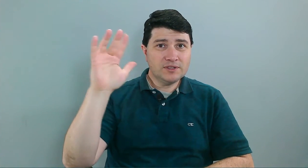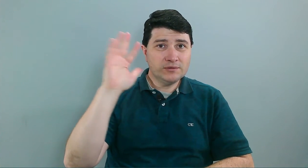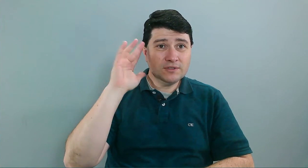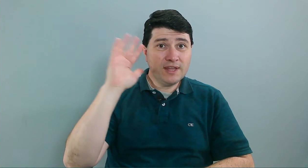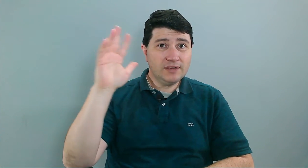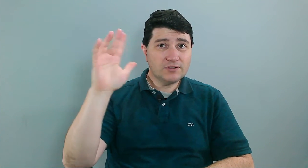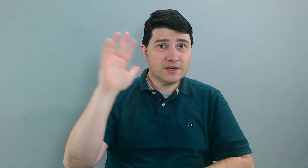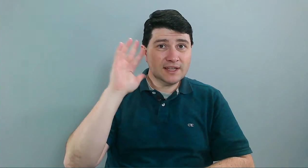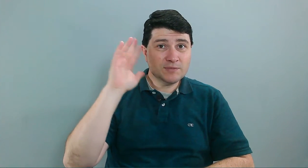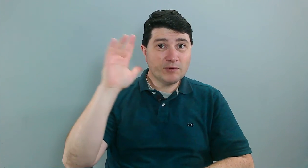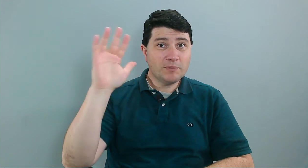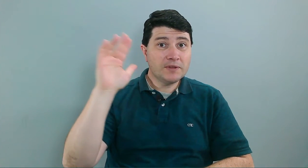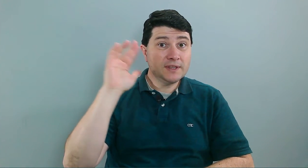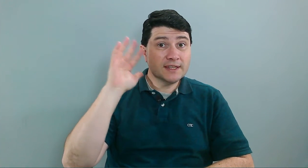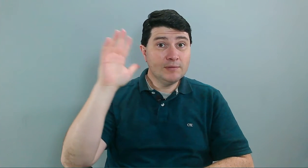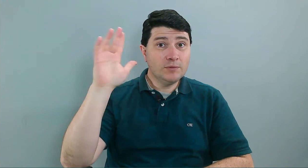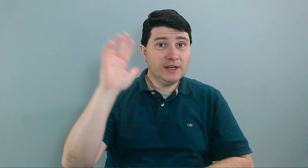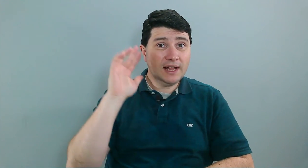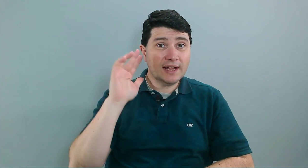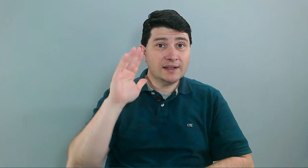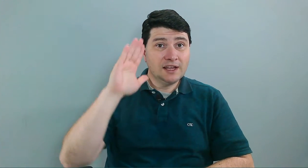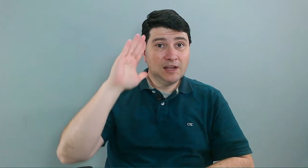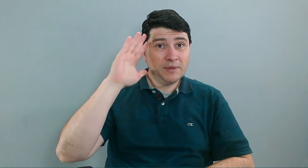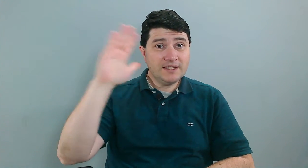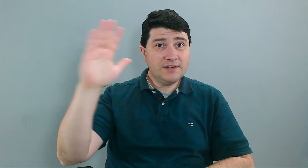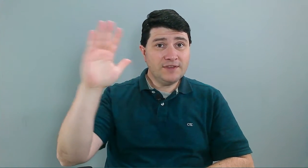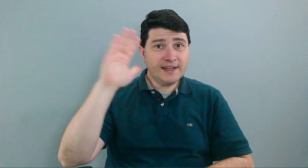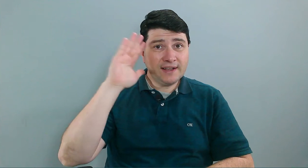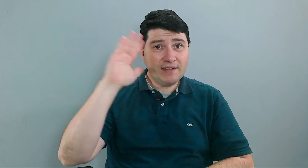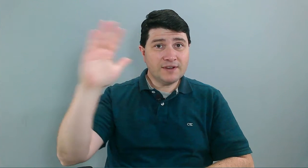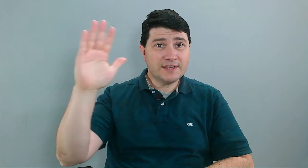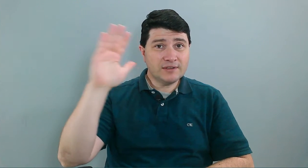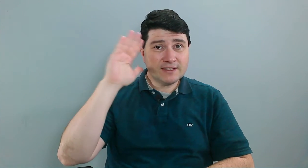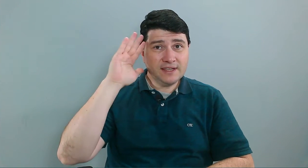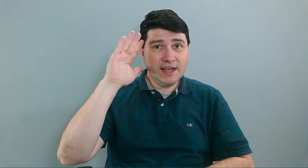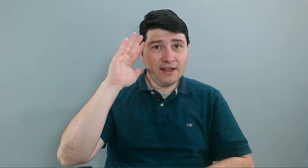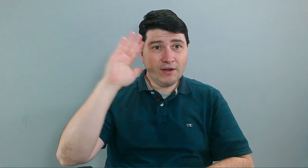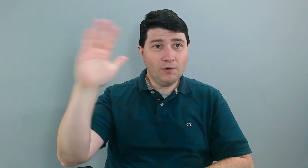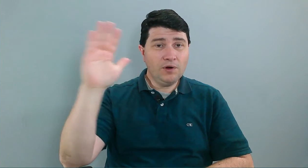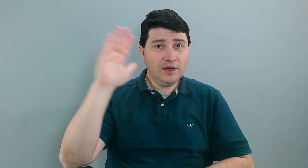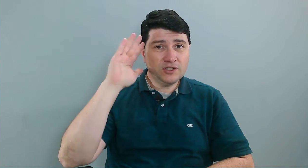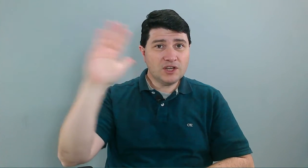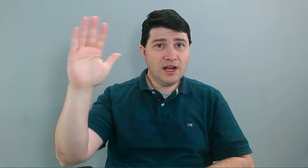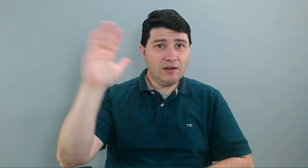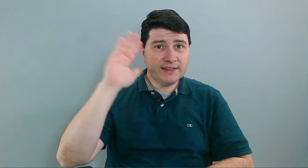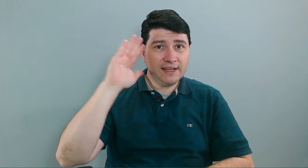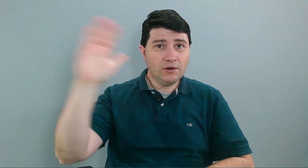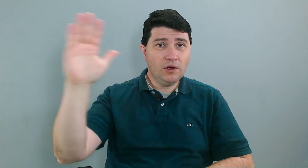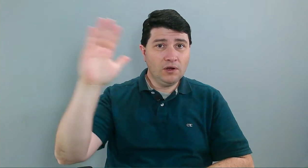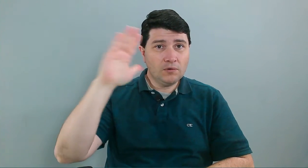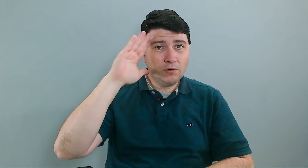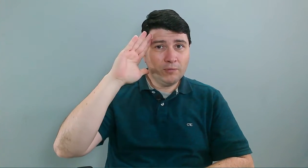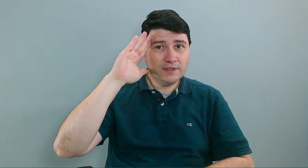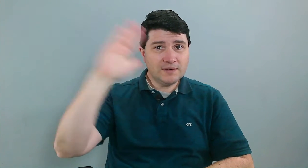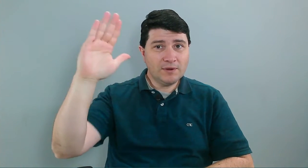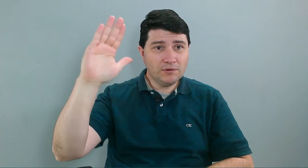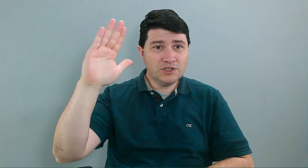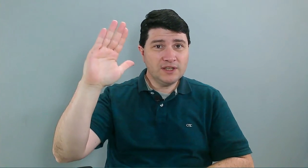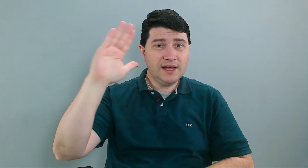dos dedos aqui, esse movimento de tamborilar. Porque se ficar fazendo assim é oi, tchau, até logo, ou pode ser uma continência,